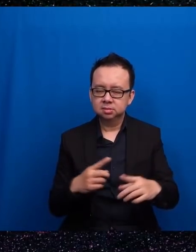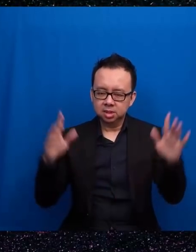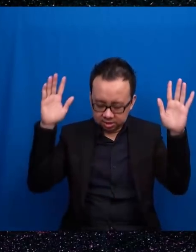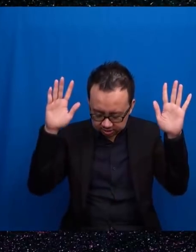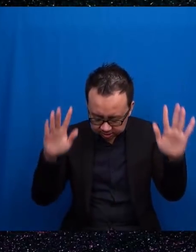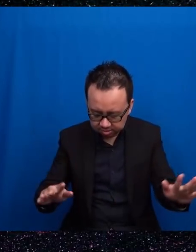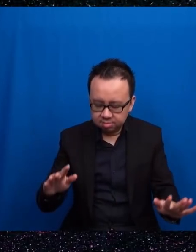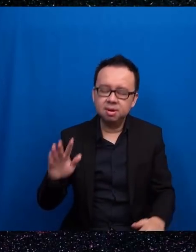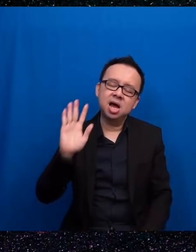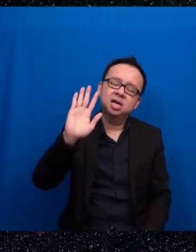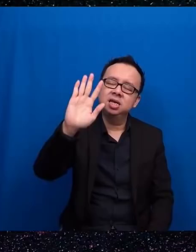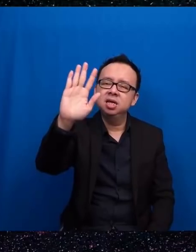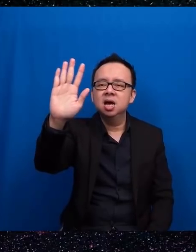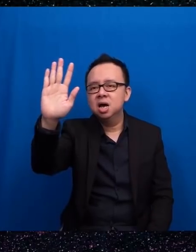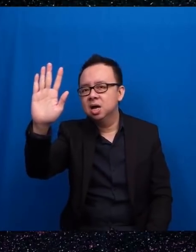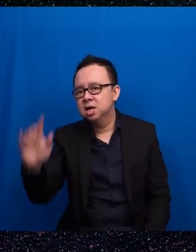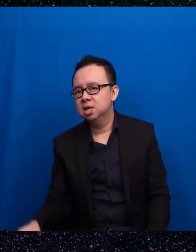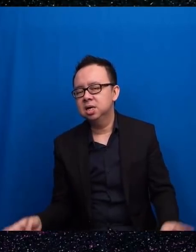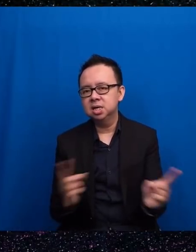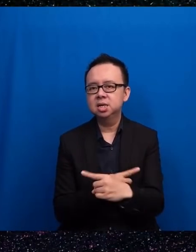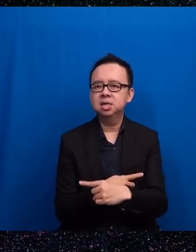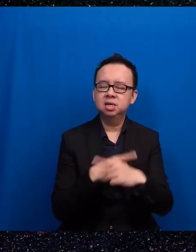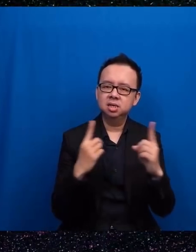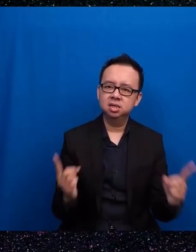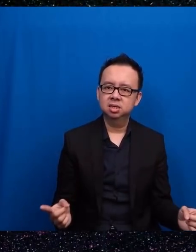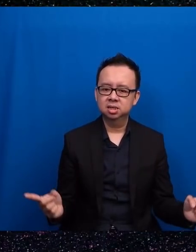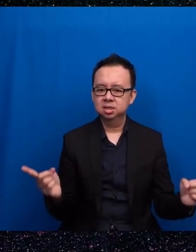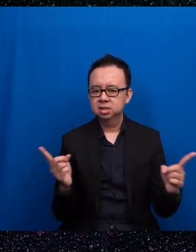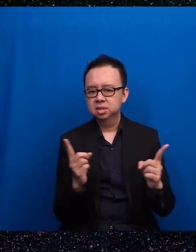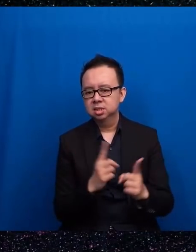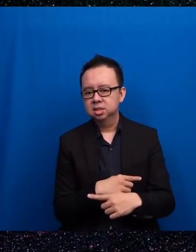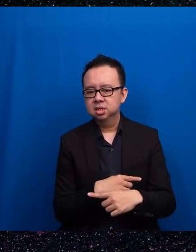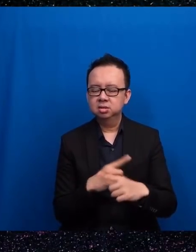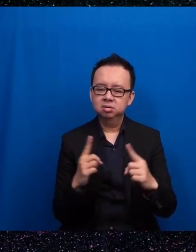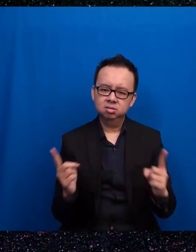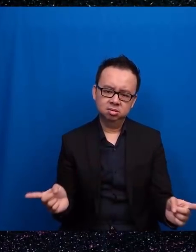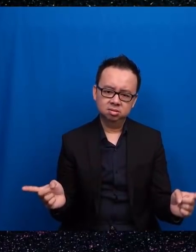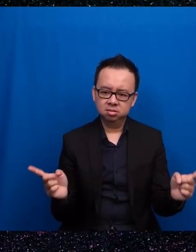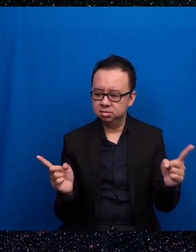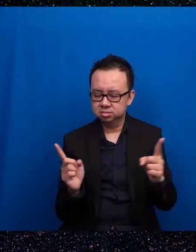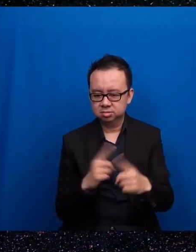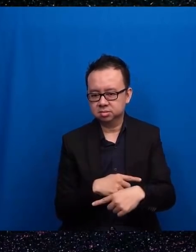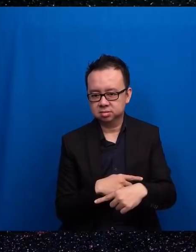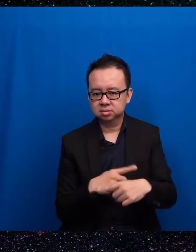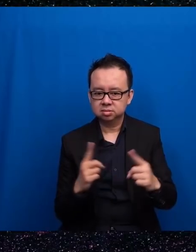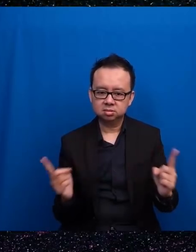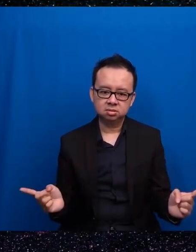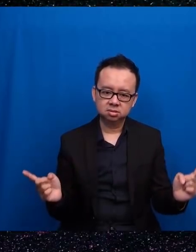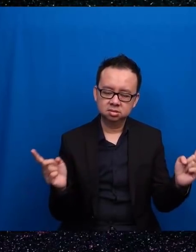Sembania ora maya sanana maya sanana Iara la maya sanana